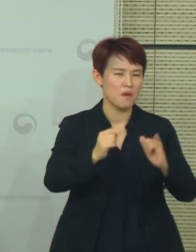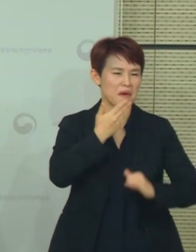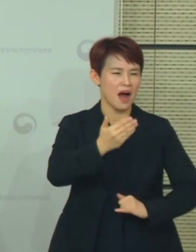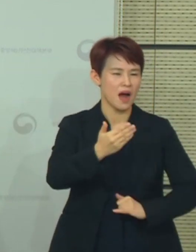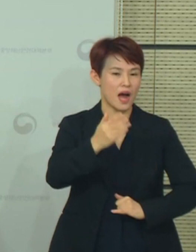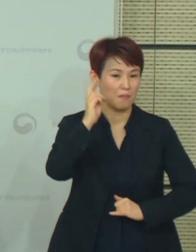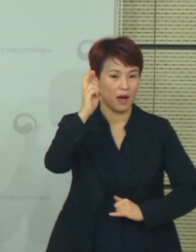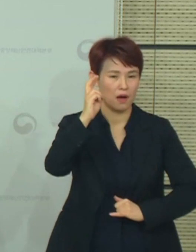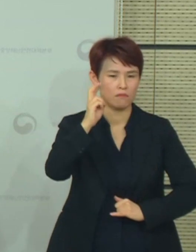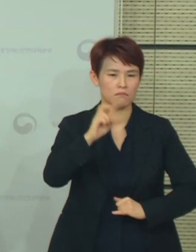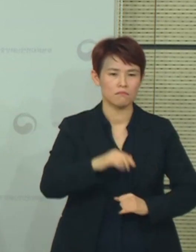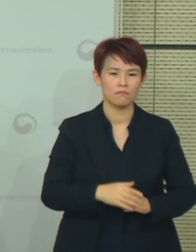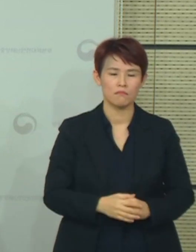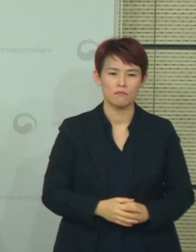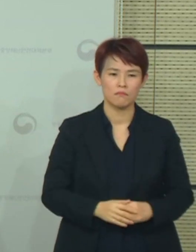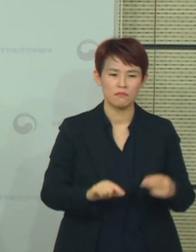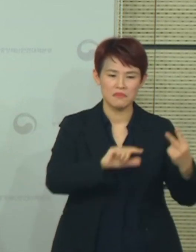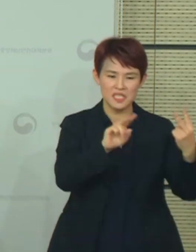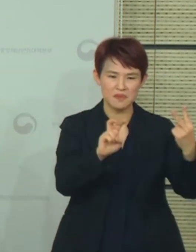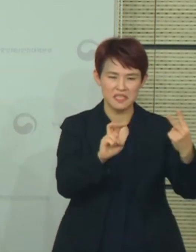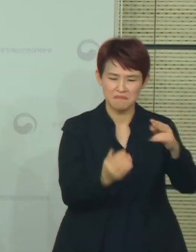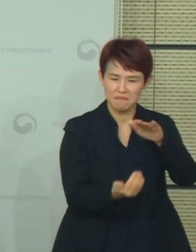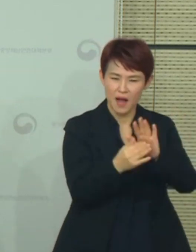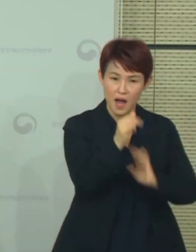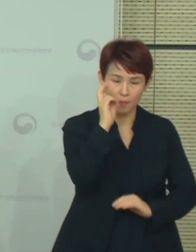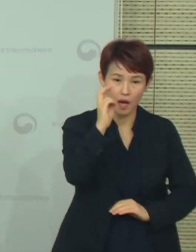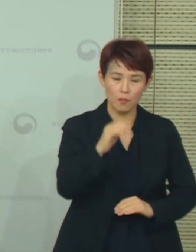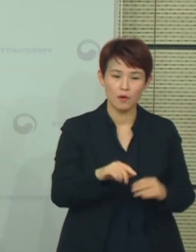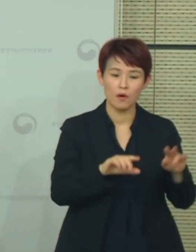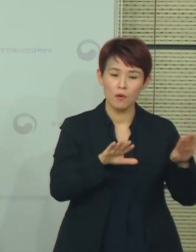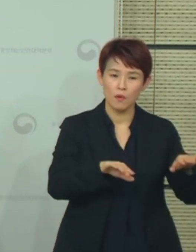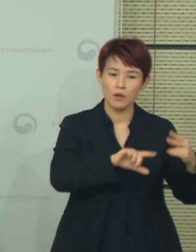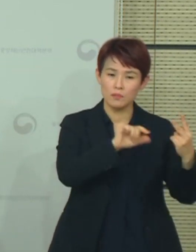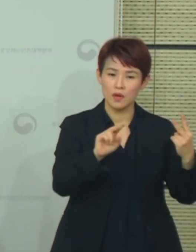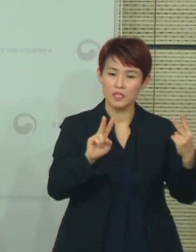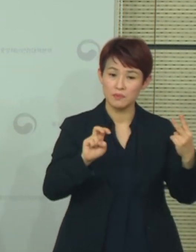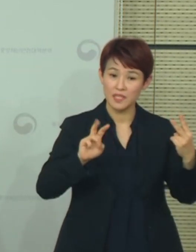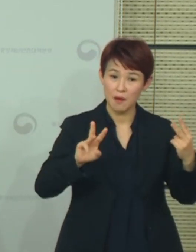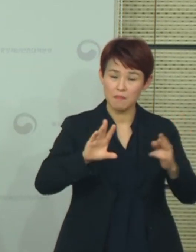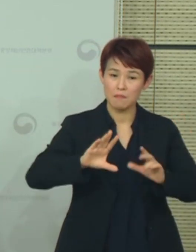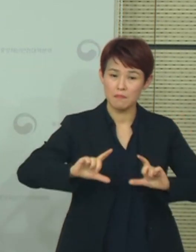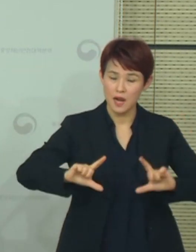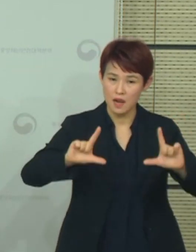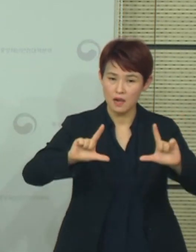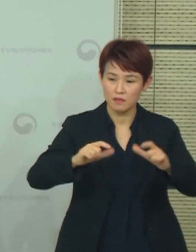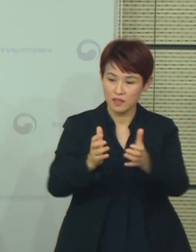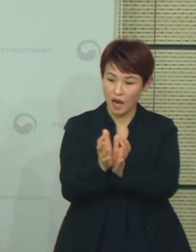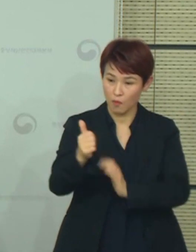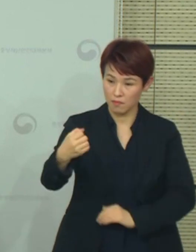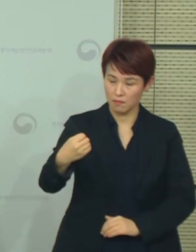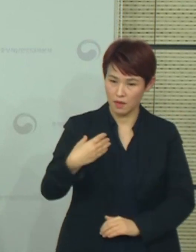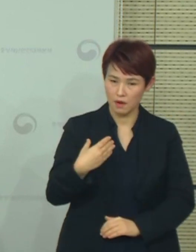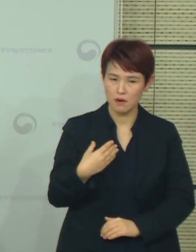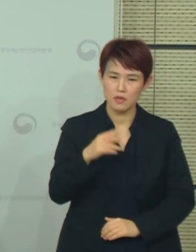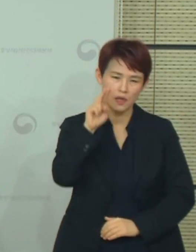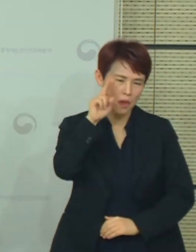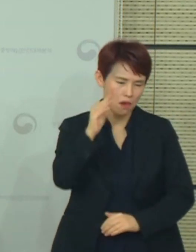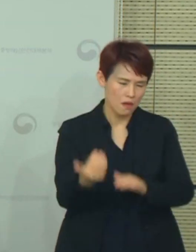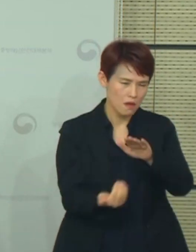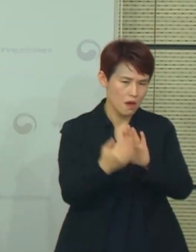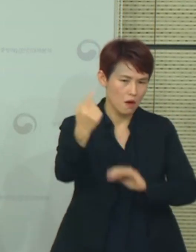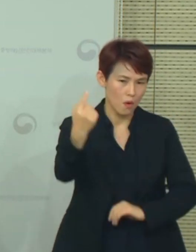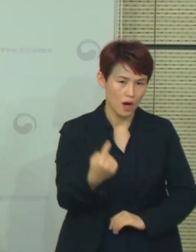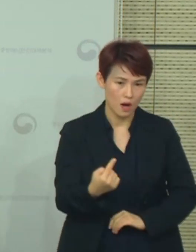정점이다라고 이제 보고서를 내놨는데 그 이달 23일에 장관께서 2-3일 이내에 최고조로 달할 거라라는